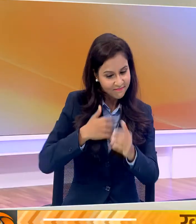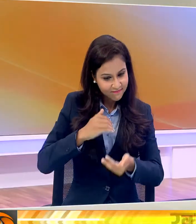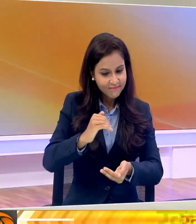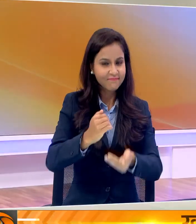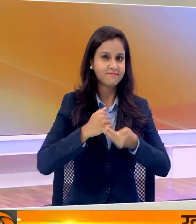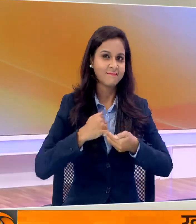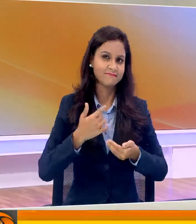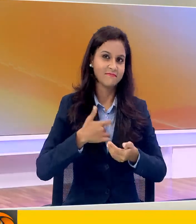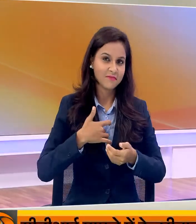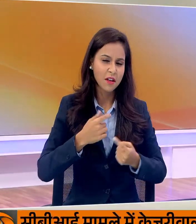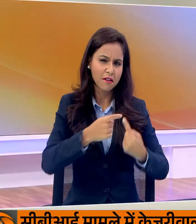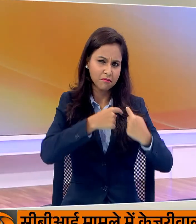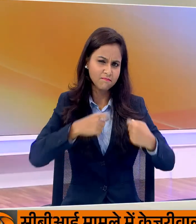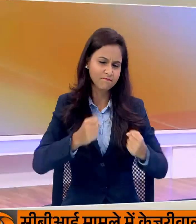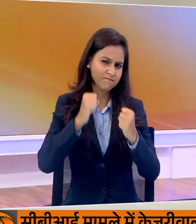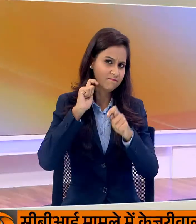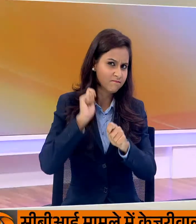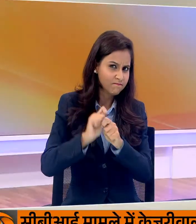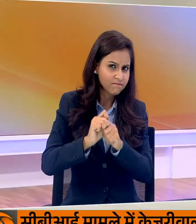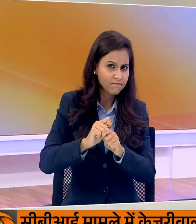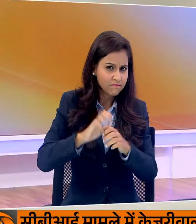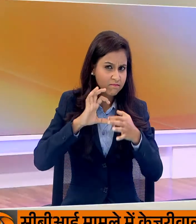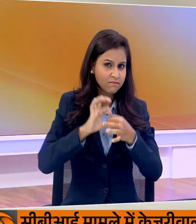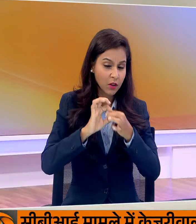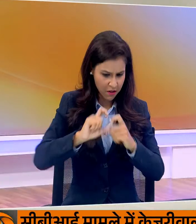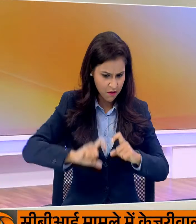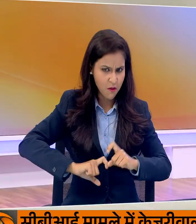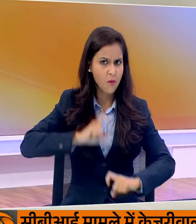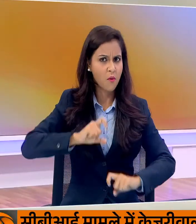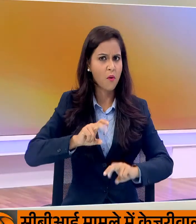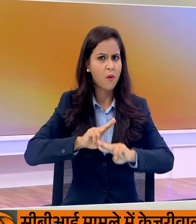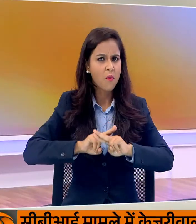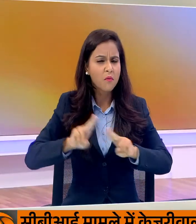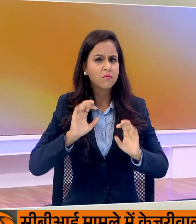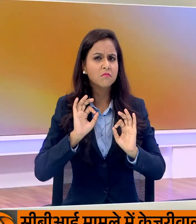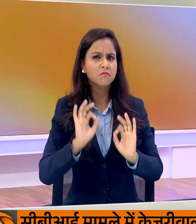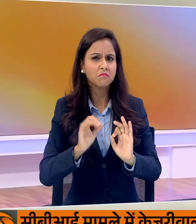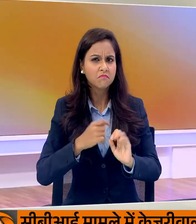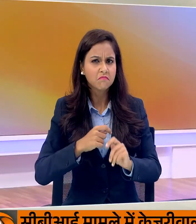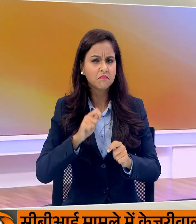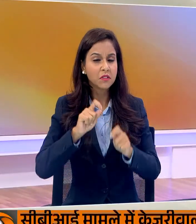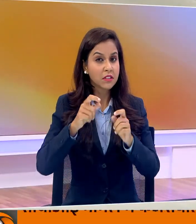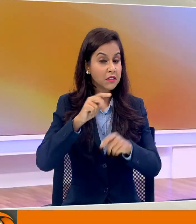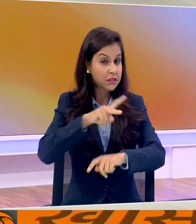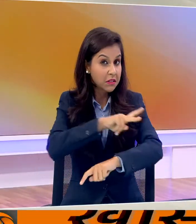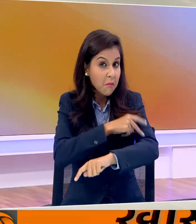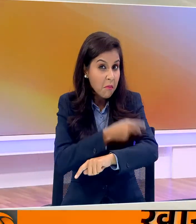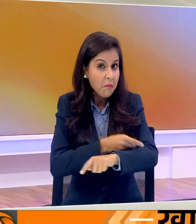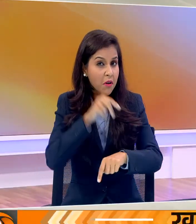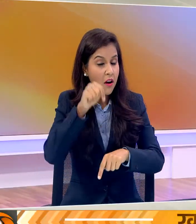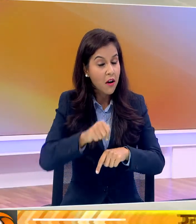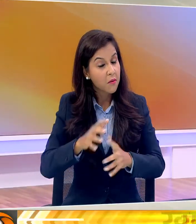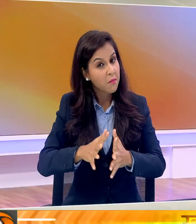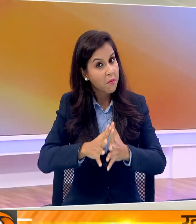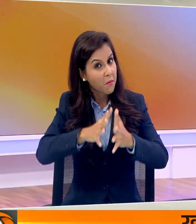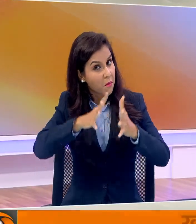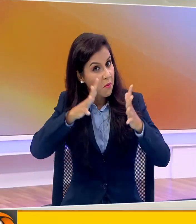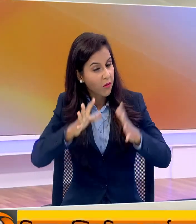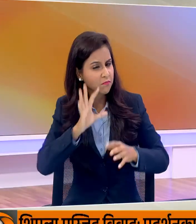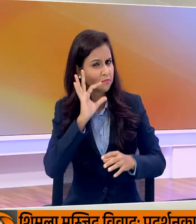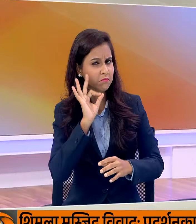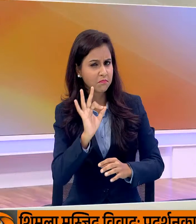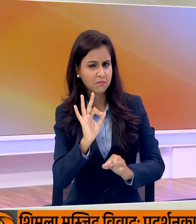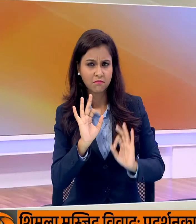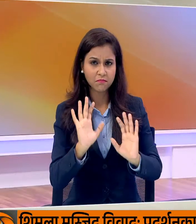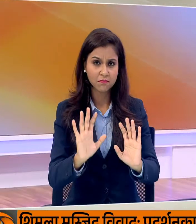is because of my hard work and the confidence and the competency what I had in the clinical. आज बहुत अच्छा लग रहा है। I'm honored like anything